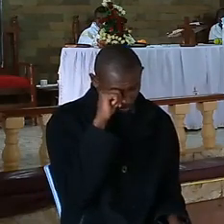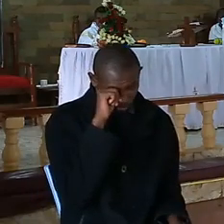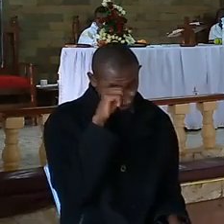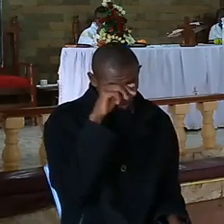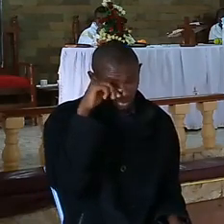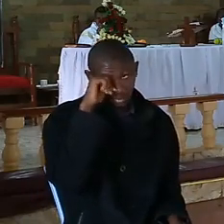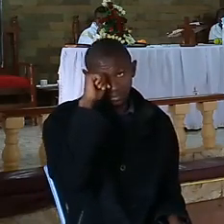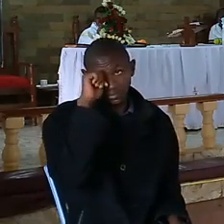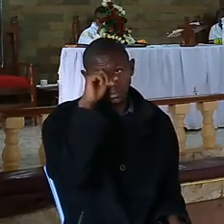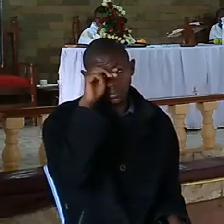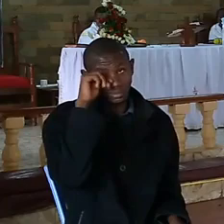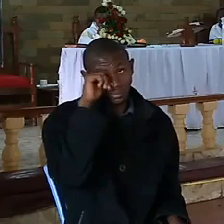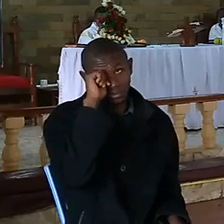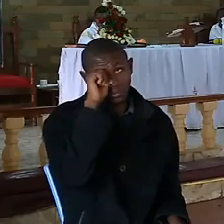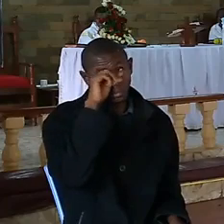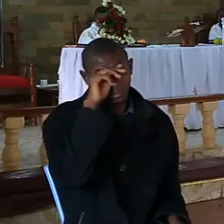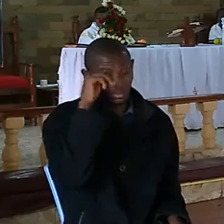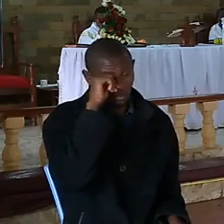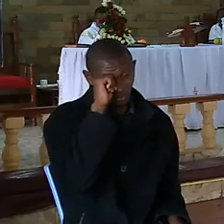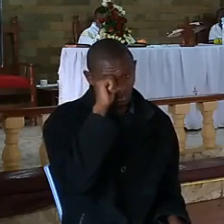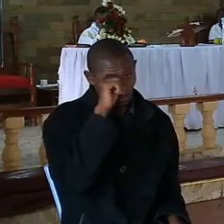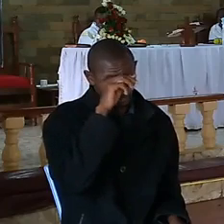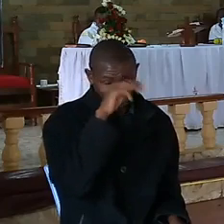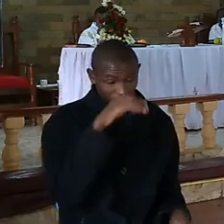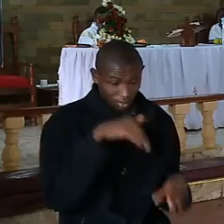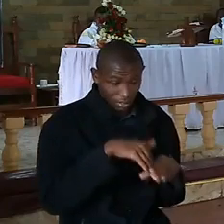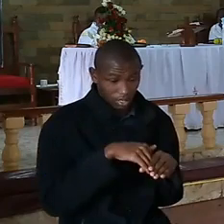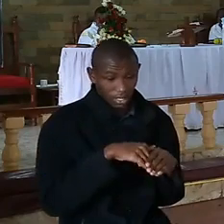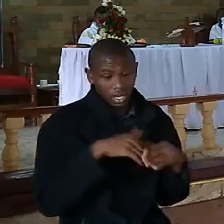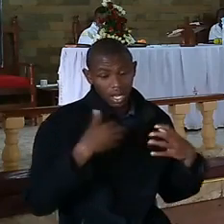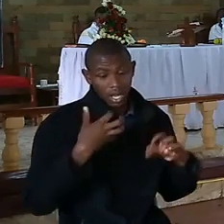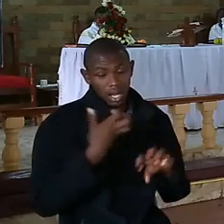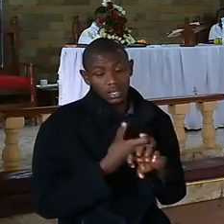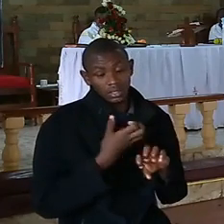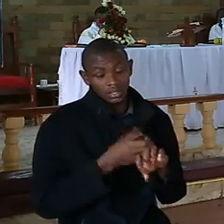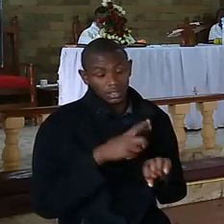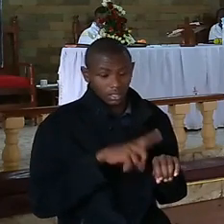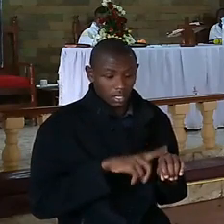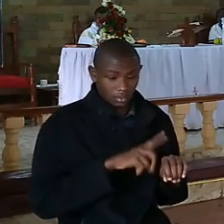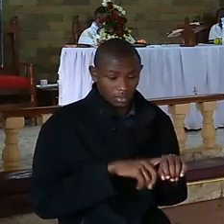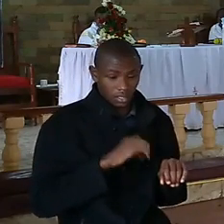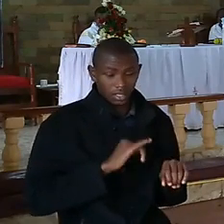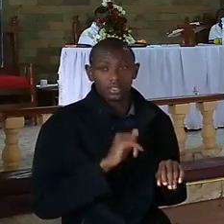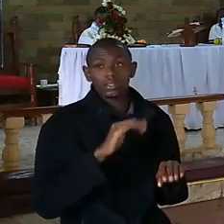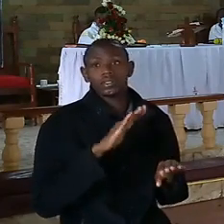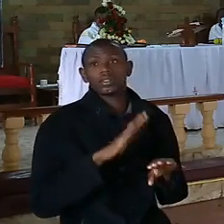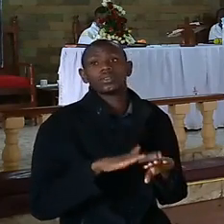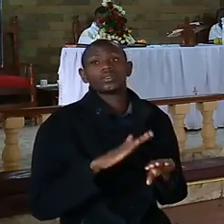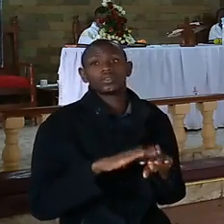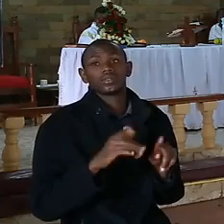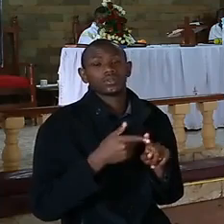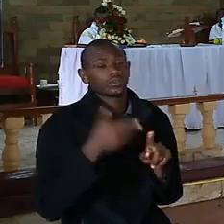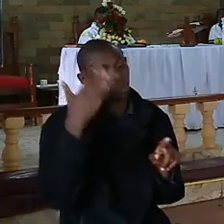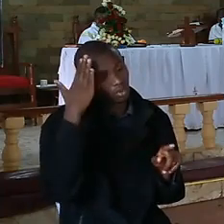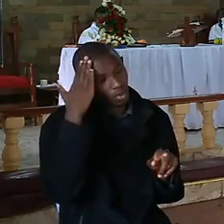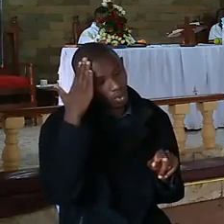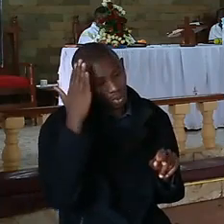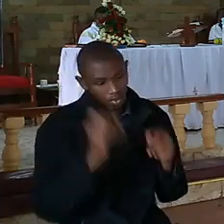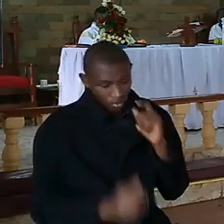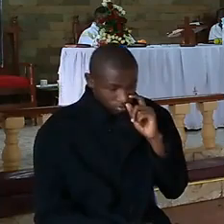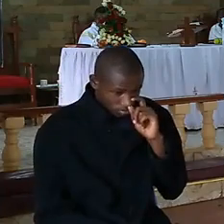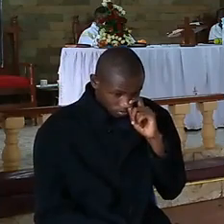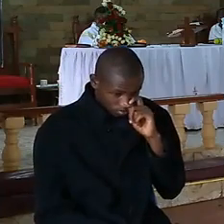twi moritu-ini ona korwo twi kunyaririka-ini na gutangika-ini ni wega tumenye gutiri hindi tumite nja ya maitho ma